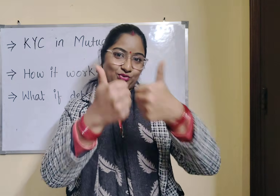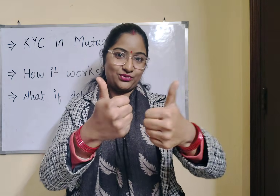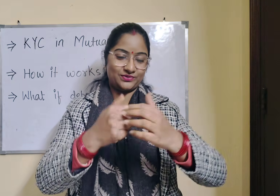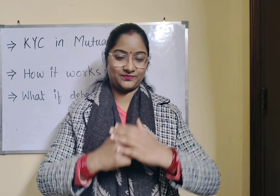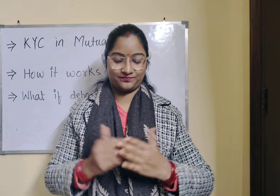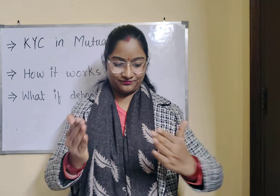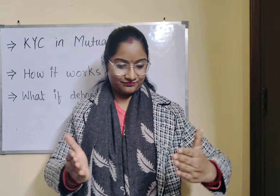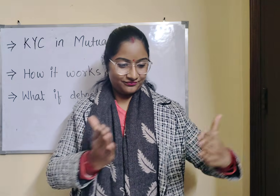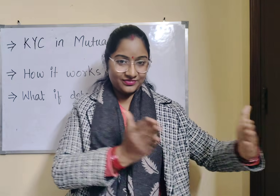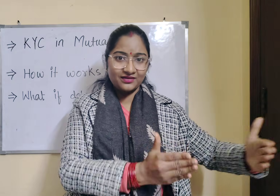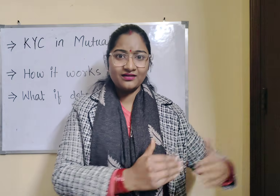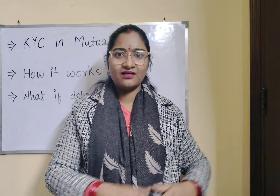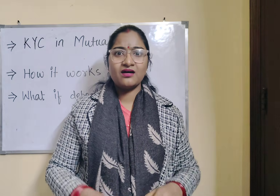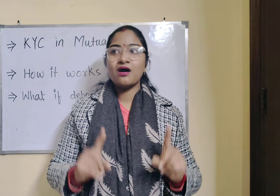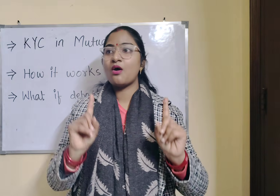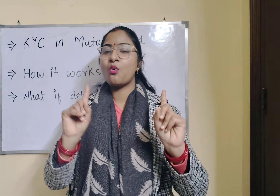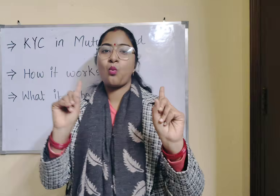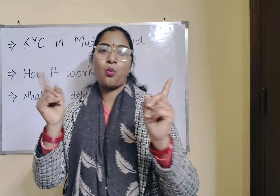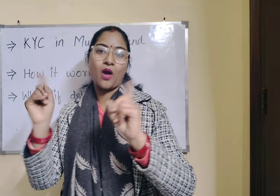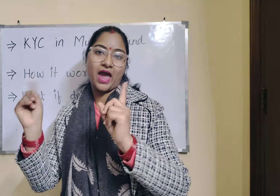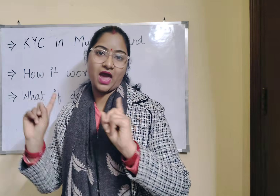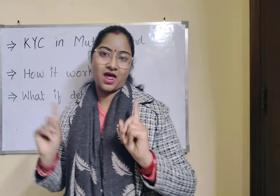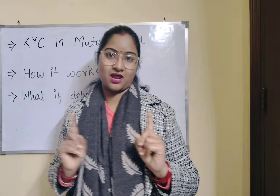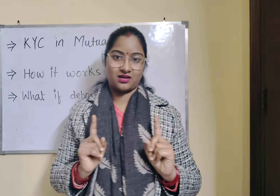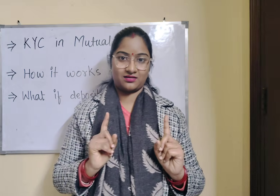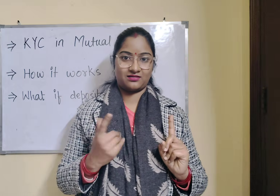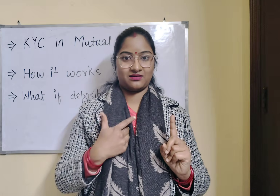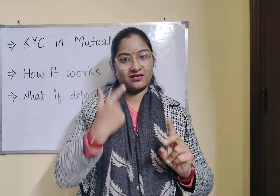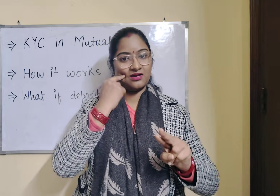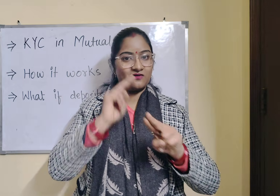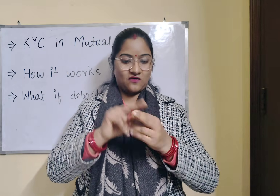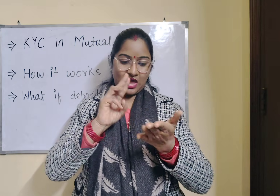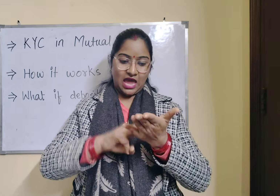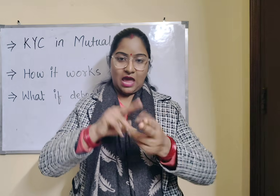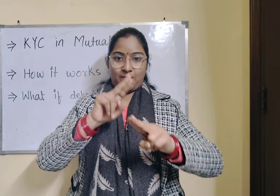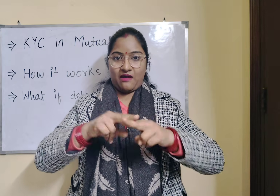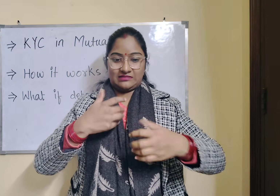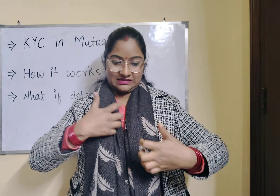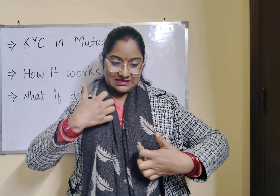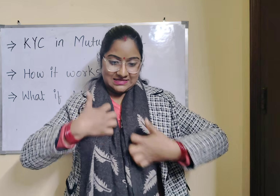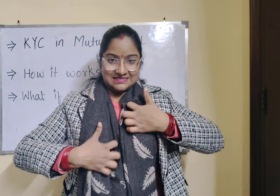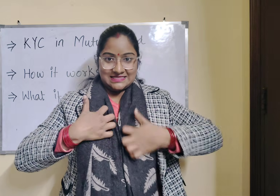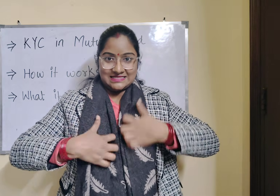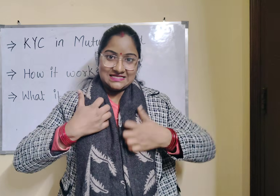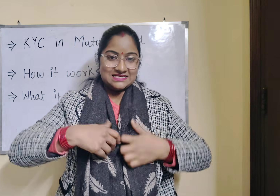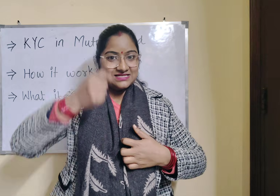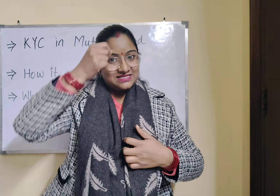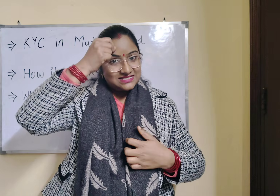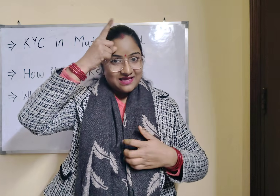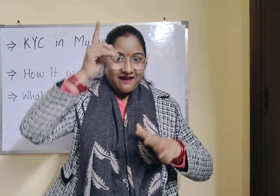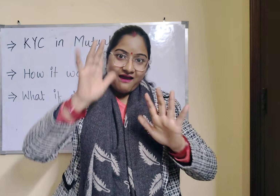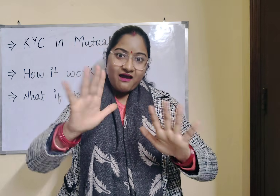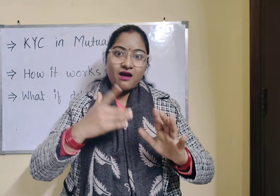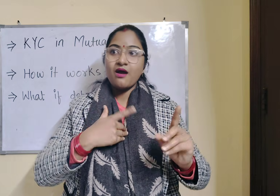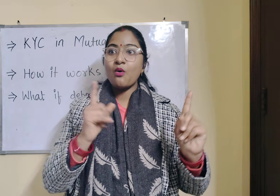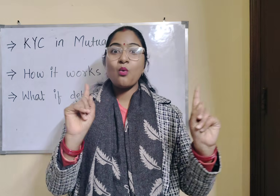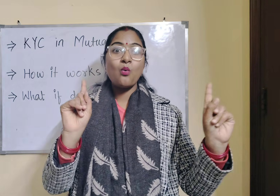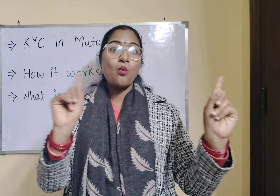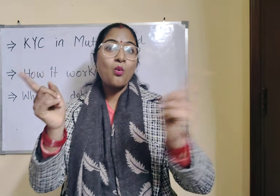सारी चीज़ें समझ में आई, सब कुछ ओके है। अब वेयर टू इन्वेस्ट, म्यूचुअल फंड आप समझ में आ गया, आप चाहते